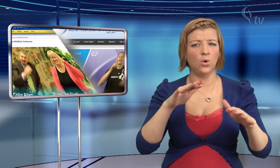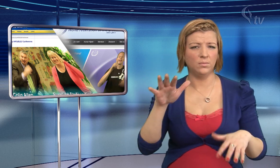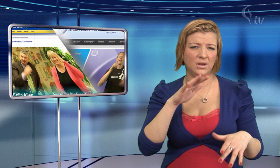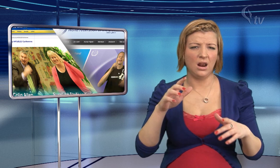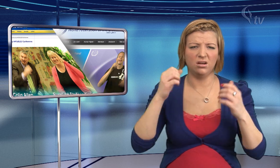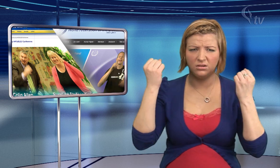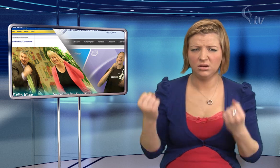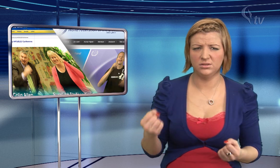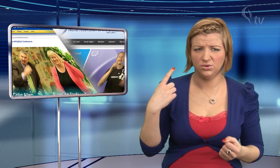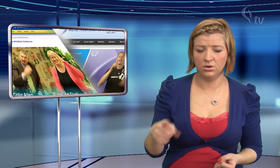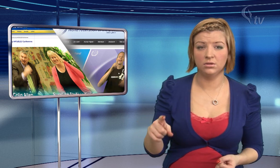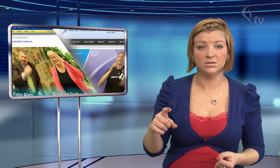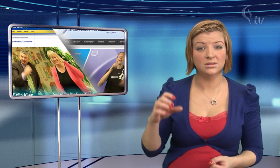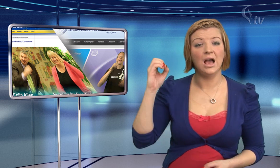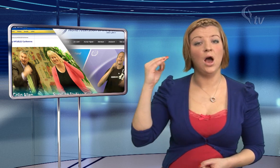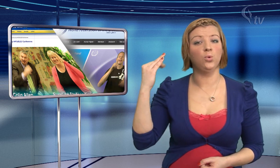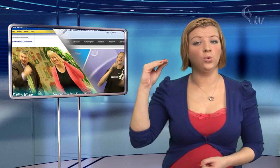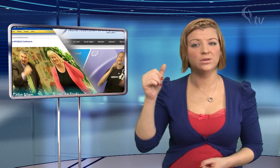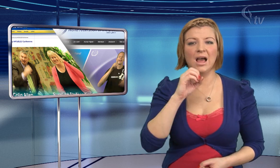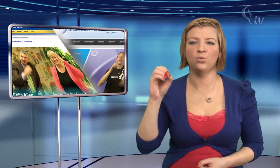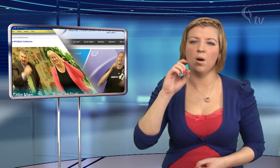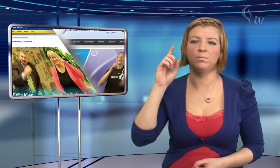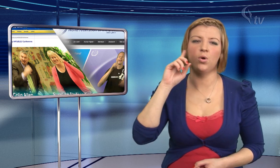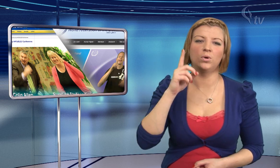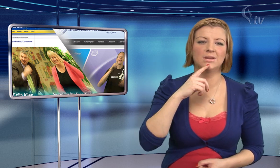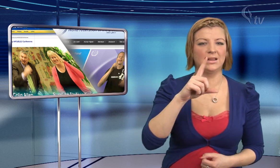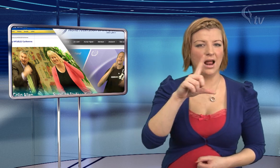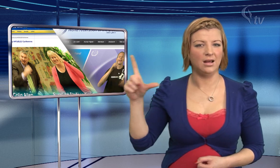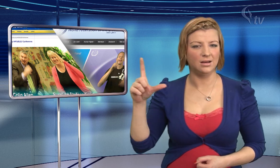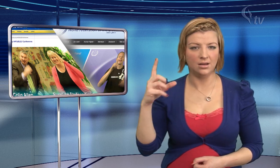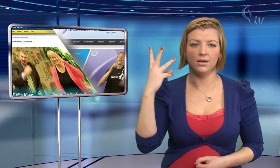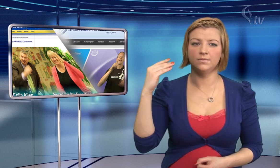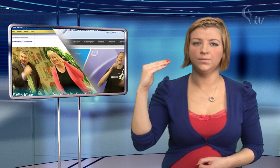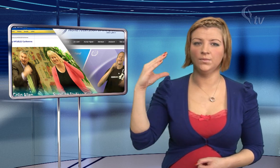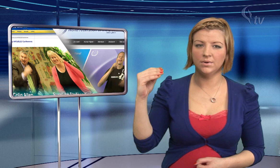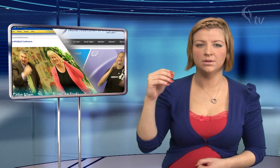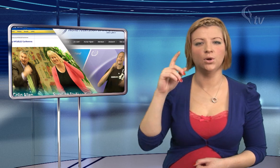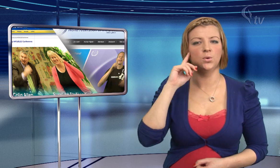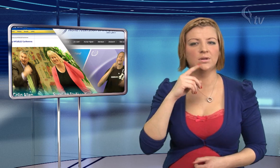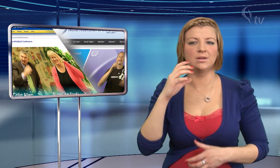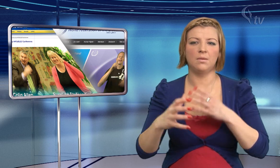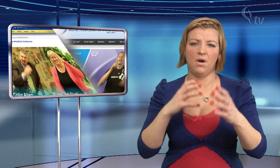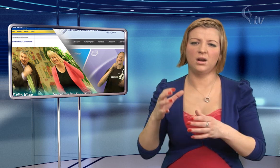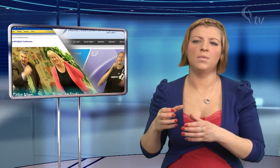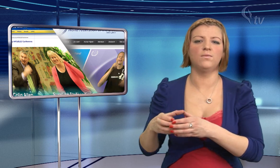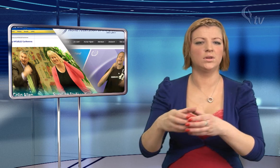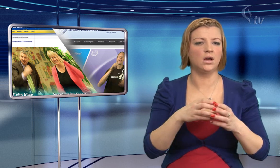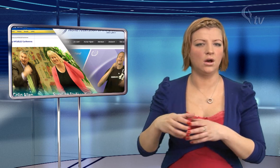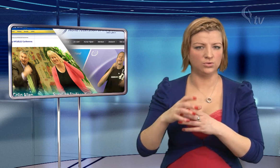varem raskendatud, siis on nüüd Euroopa Kurtide Liit ja Kurtide Maailma Föderatsioon uuendanud oma kodulehti